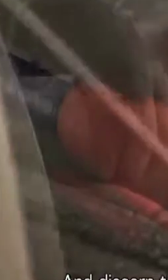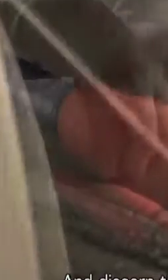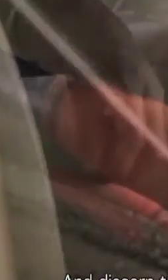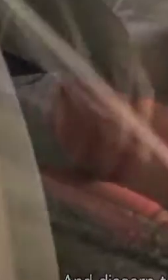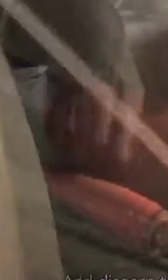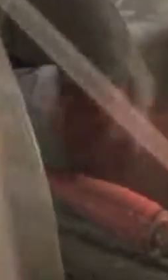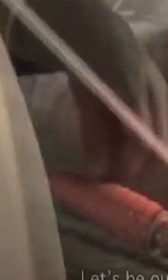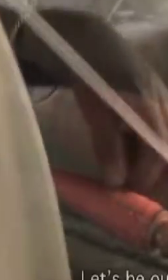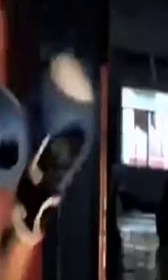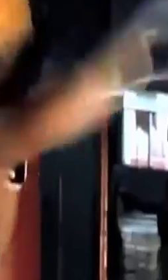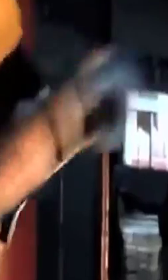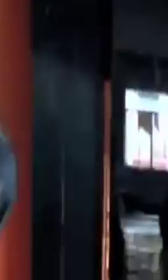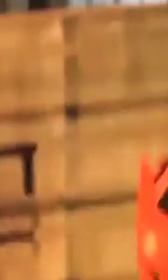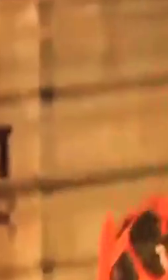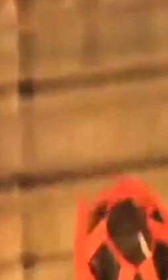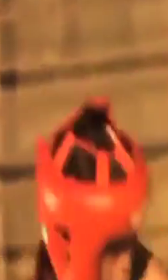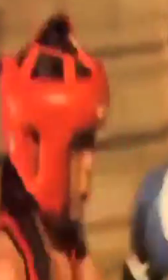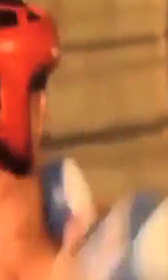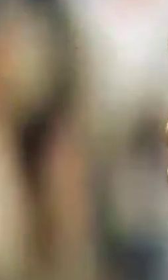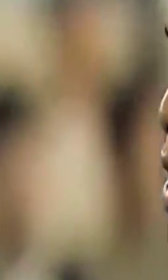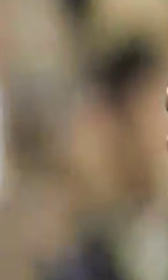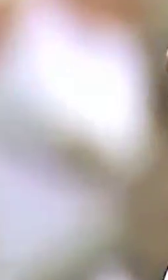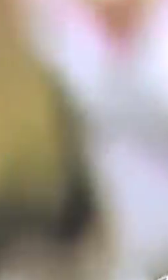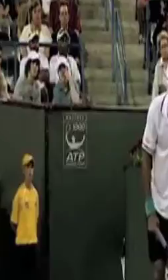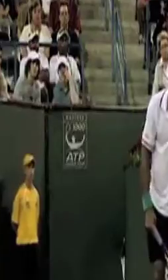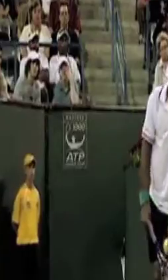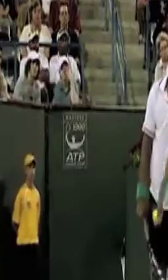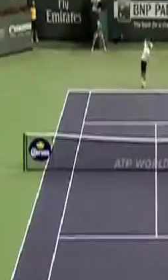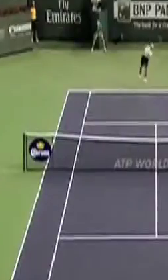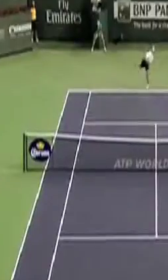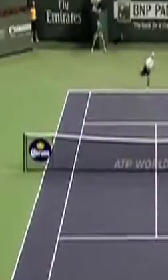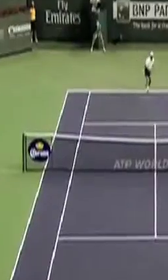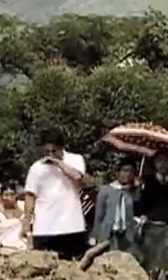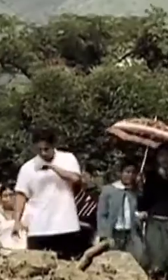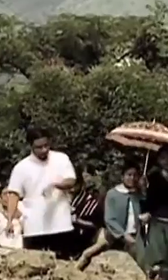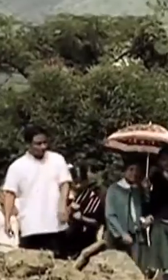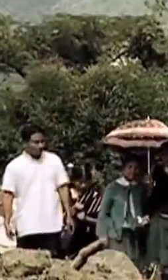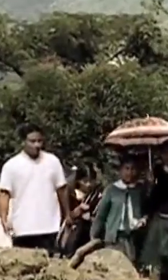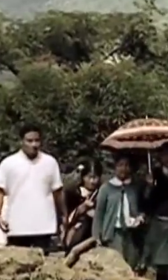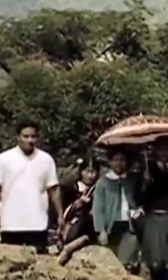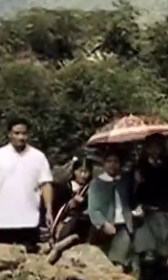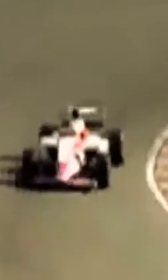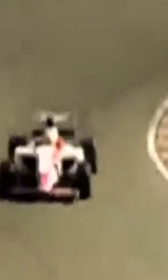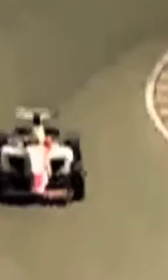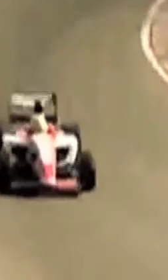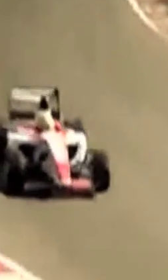सुने। हम अपना दीपक स्वयं बने, हम अपना